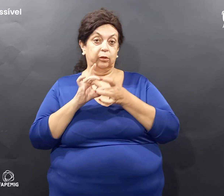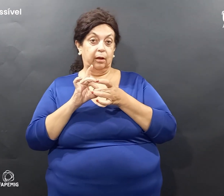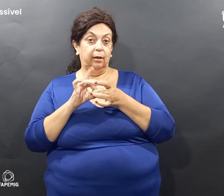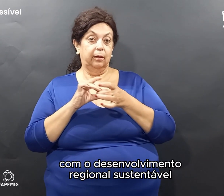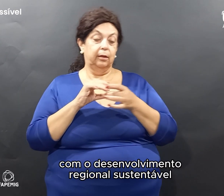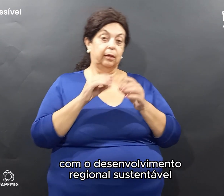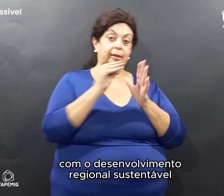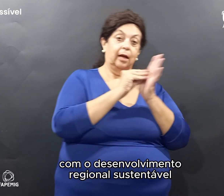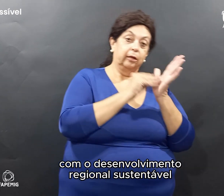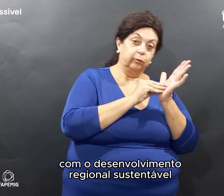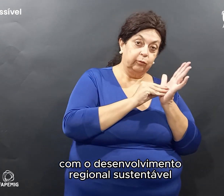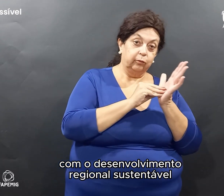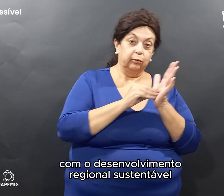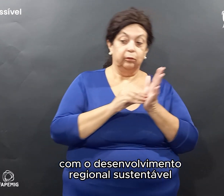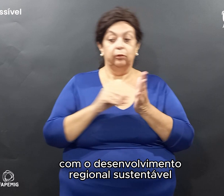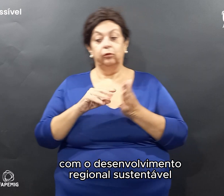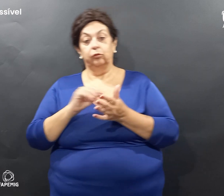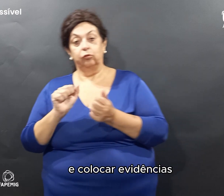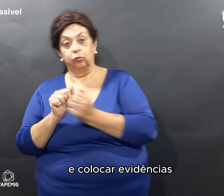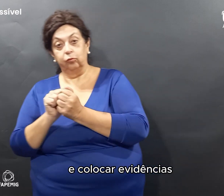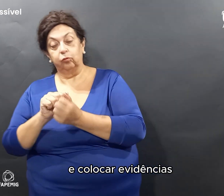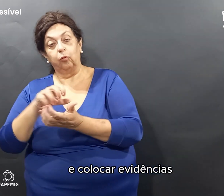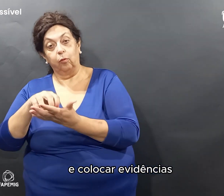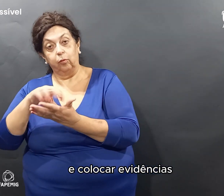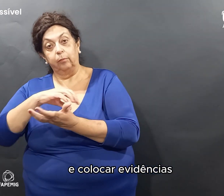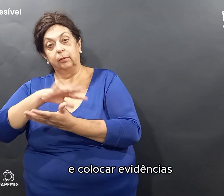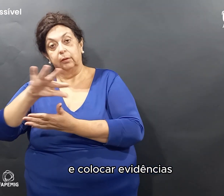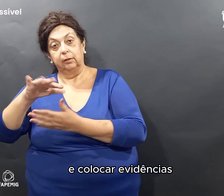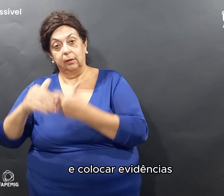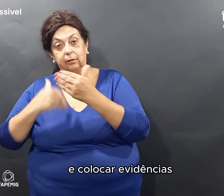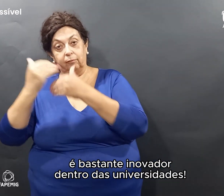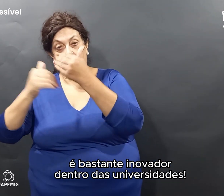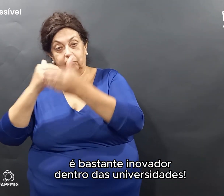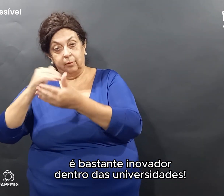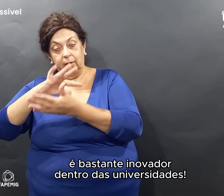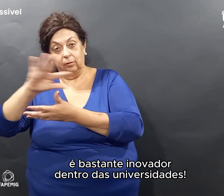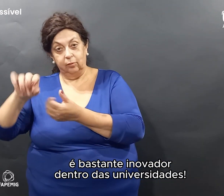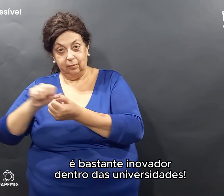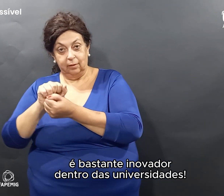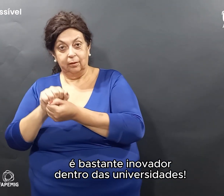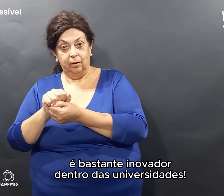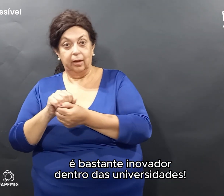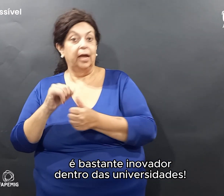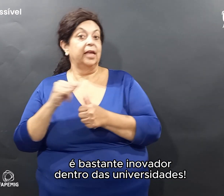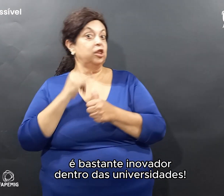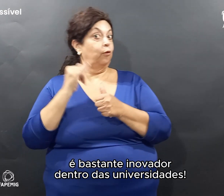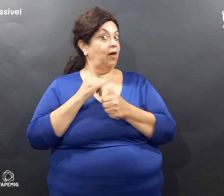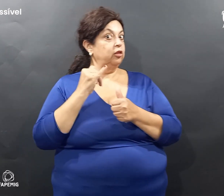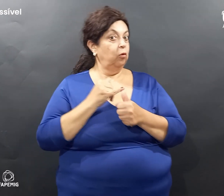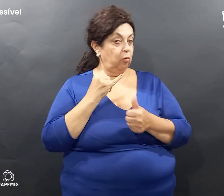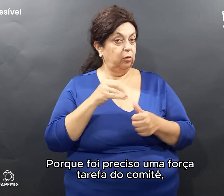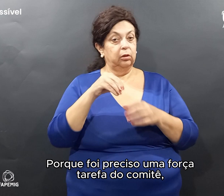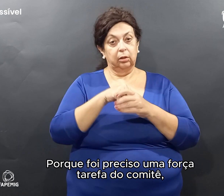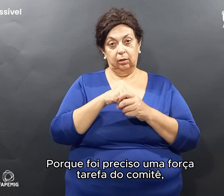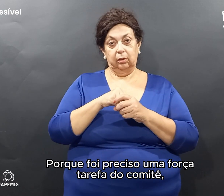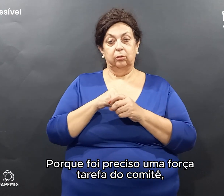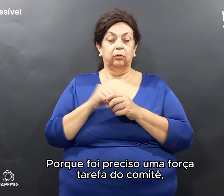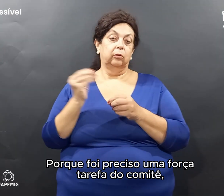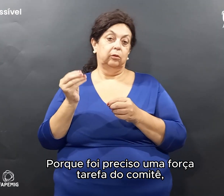com o desenvolvimento regional sustentável e colocar evidências é bastante inovador dentro das universidades. Porque foi preciso